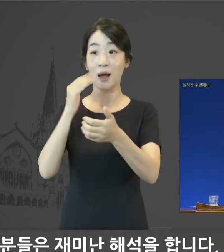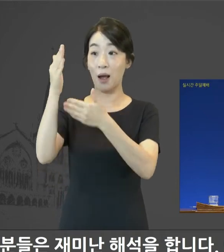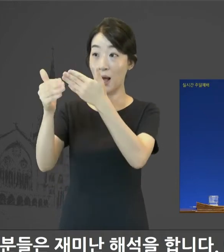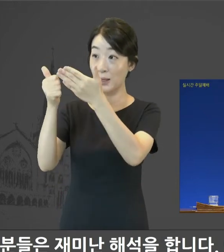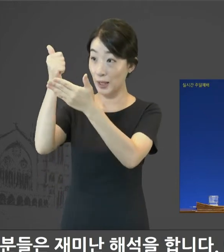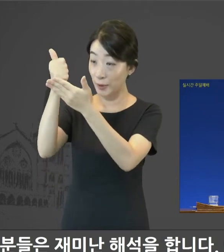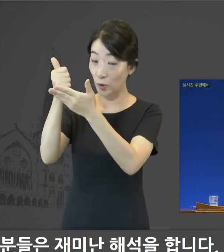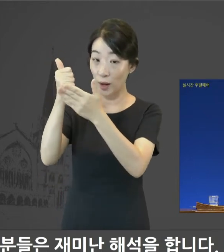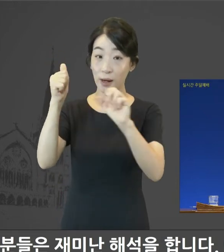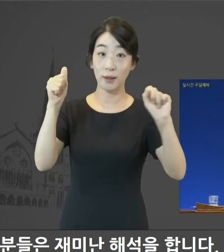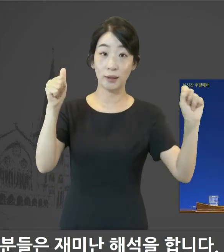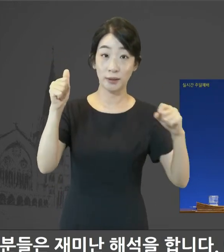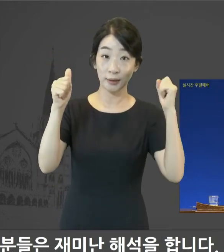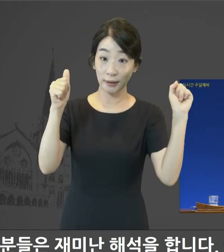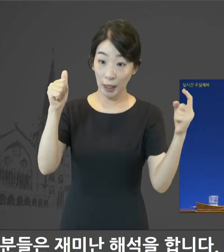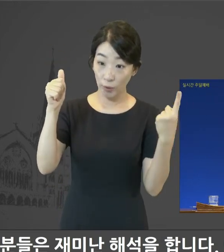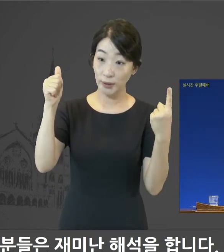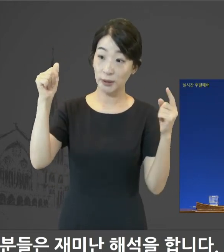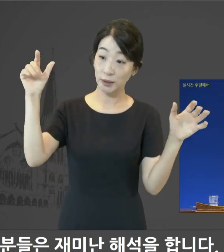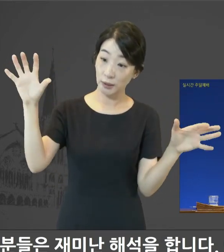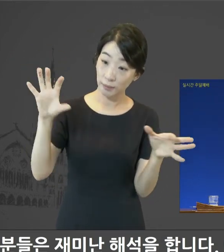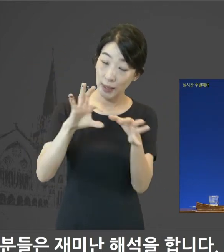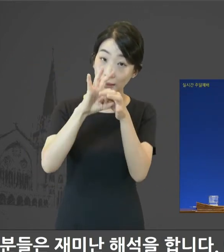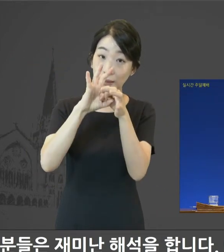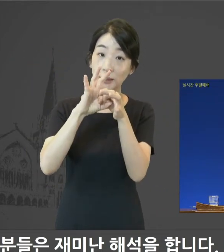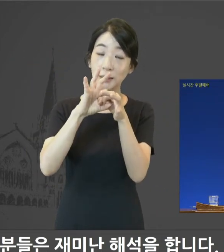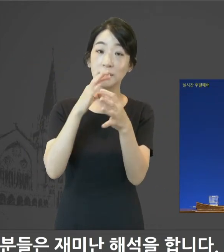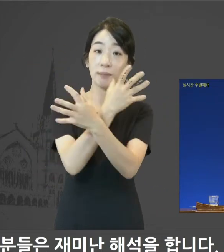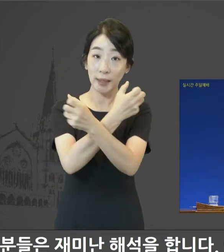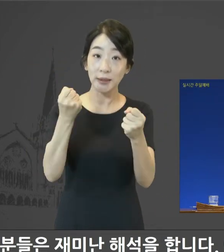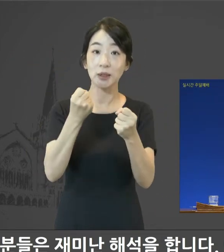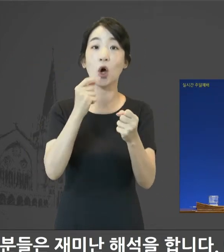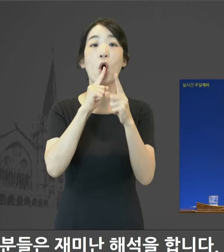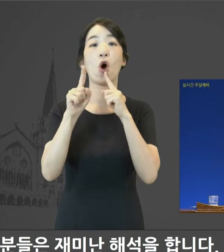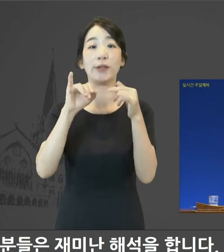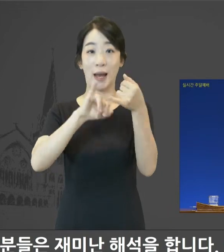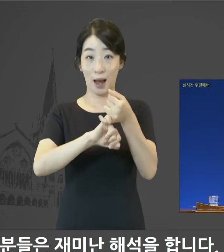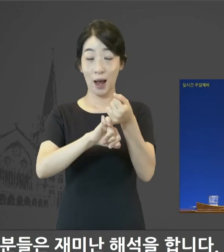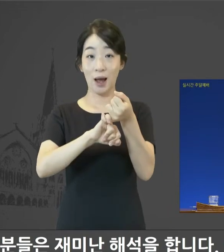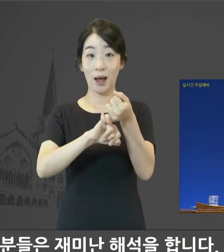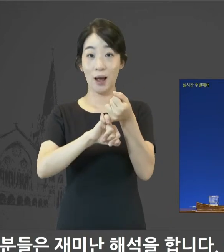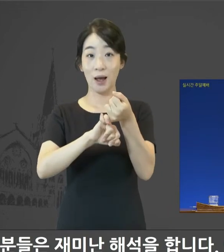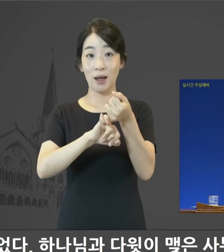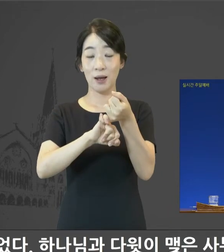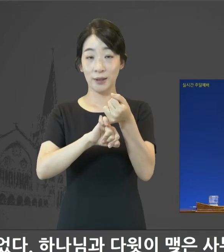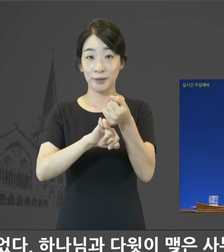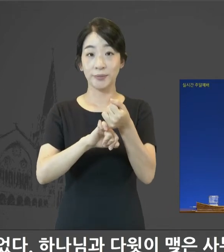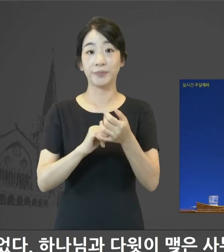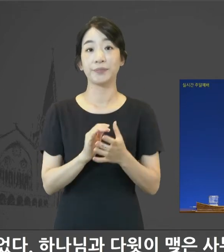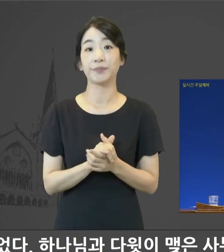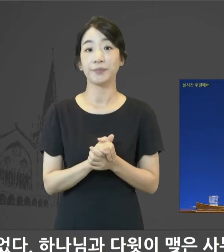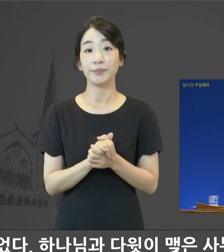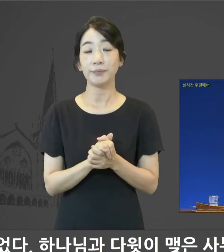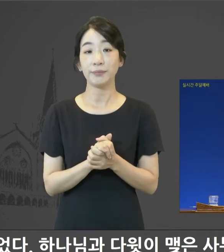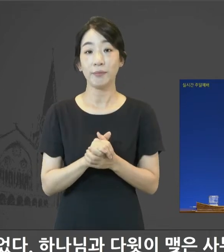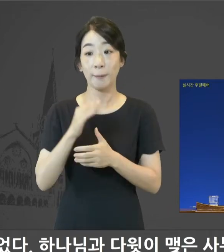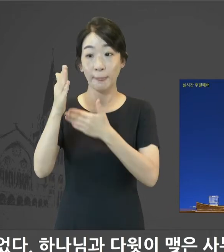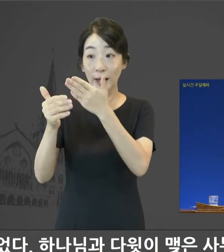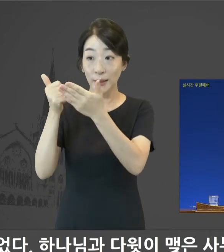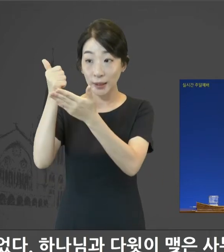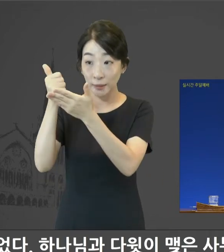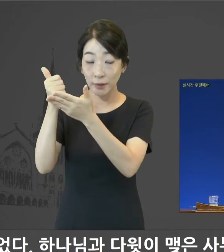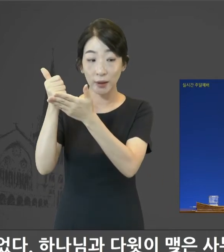맺은 사무엘 하의 언약이었다. 다윗이 성전을 짓겠다고 마음속에 품고 있으니까 하나님이 그걸